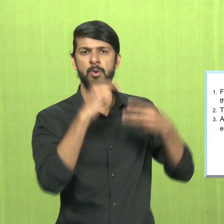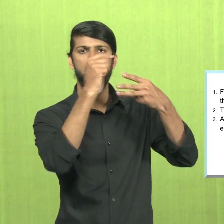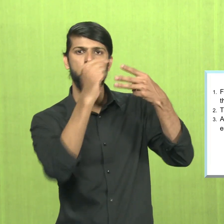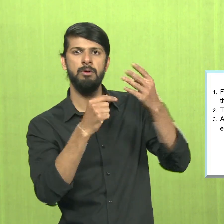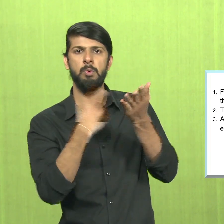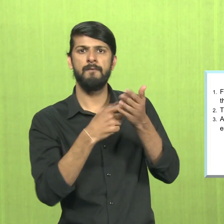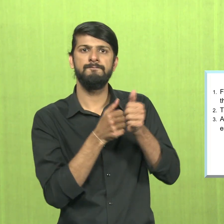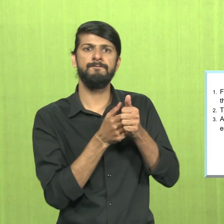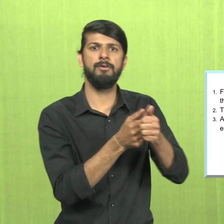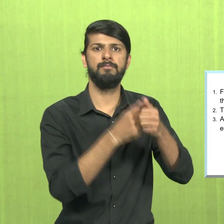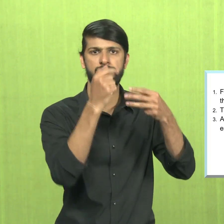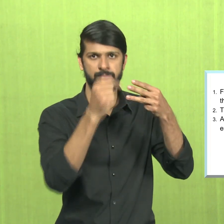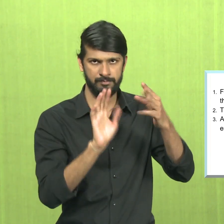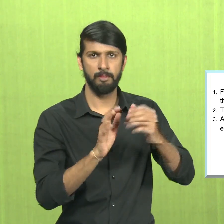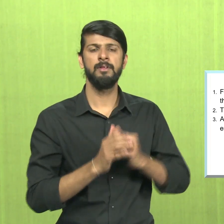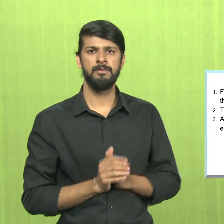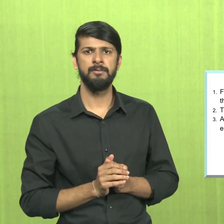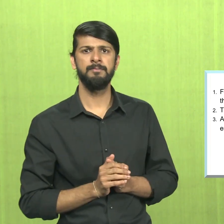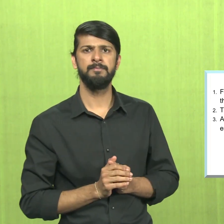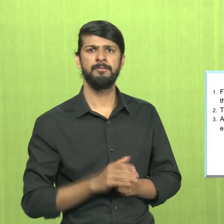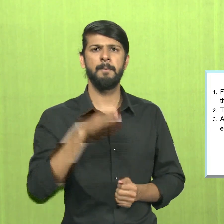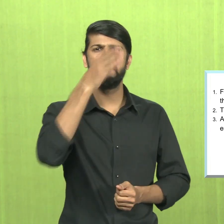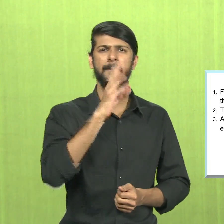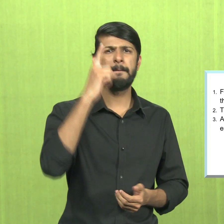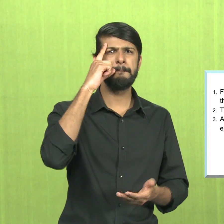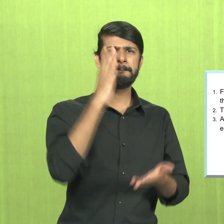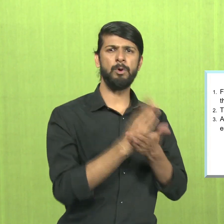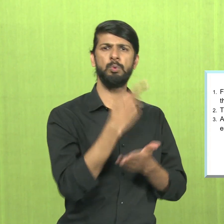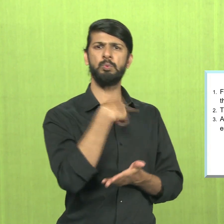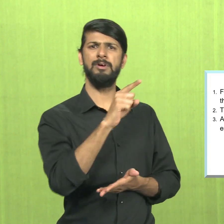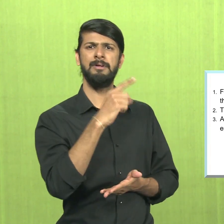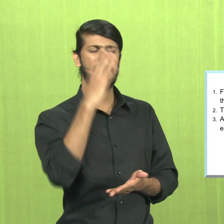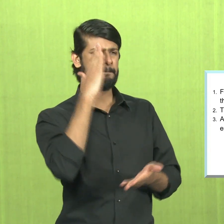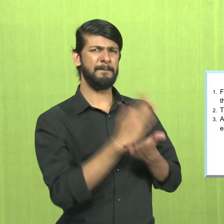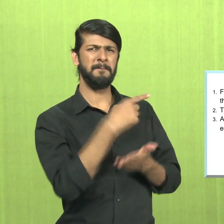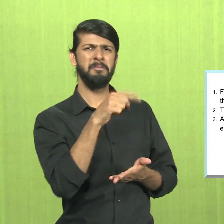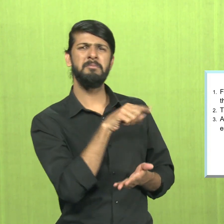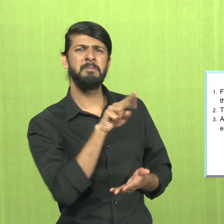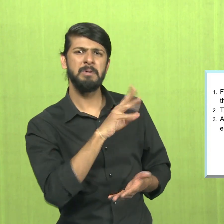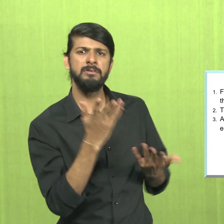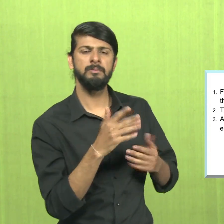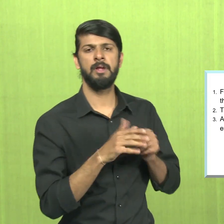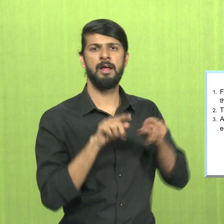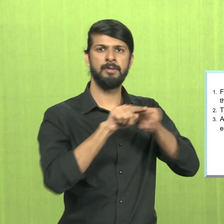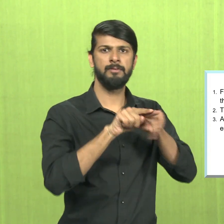कि जैनिज्म फॉलोअर्स जैन फैक्ट्री गाइडिंग प्रिंसिपल्स फर्स्ट इस राइट बिलीफ